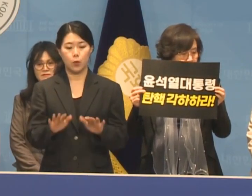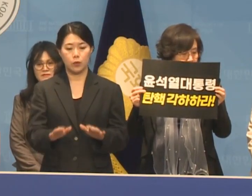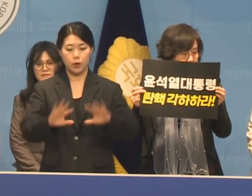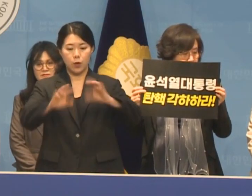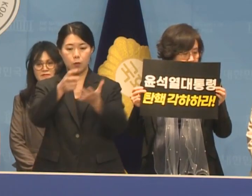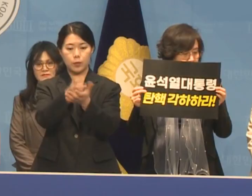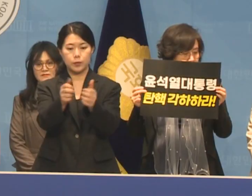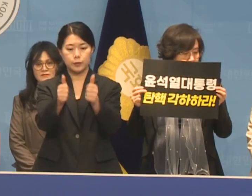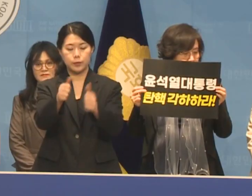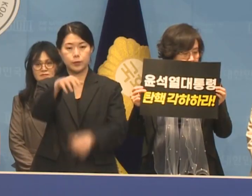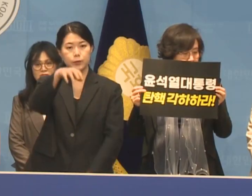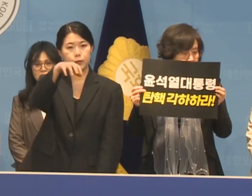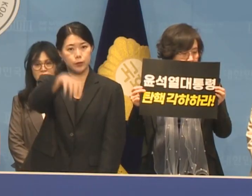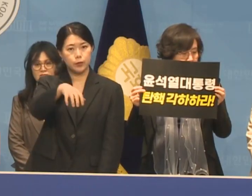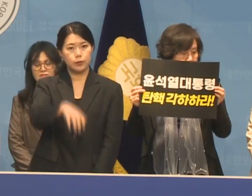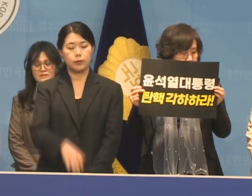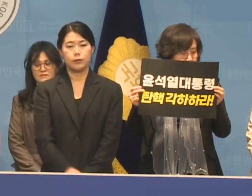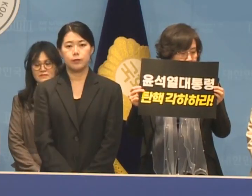헌법재판소는